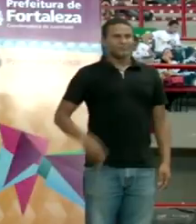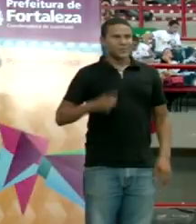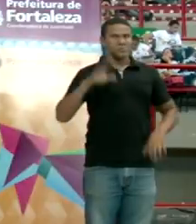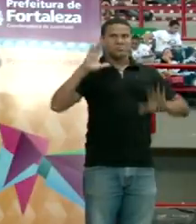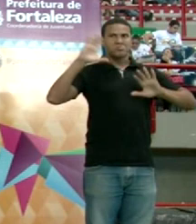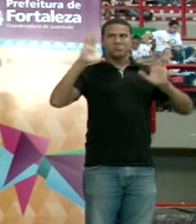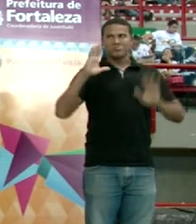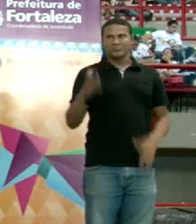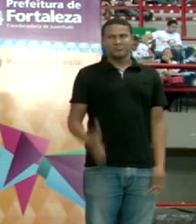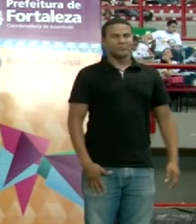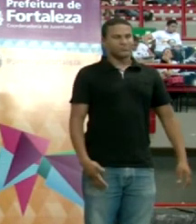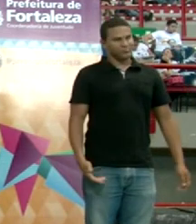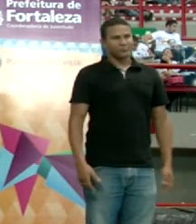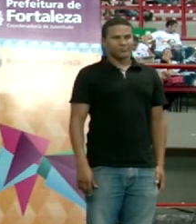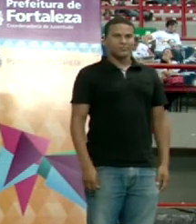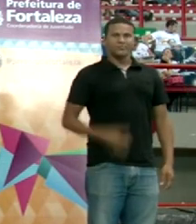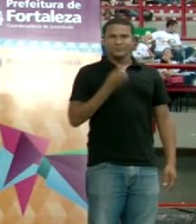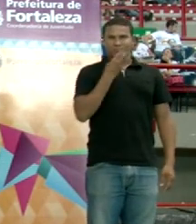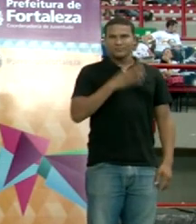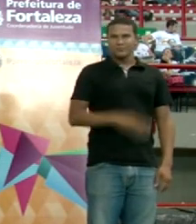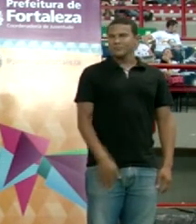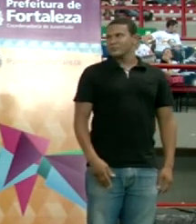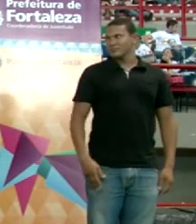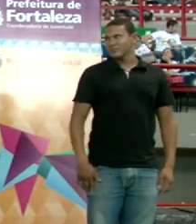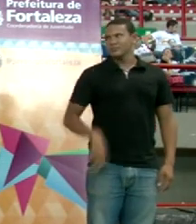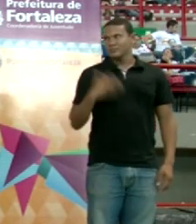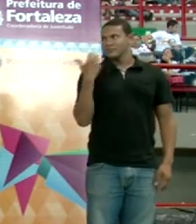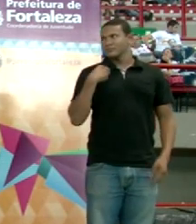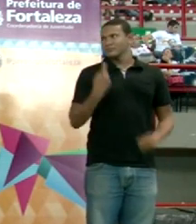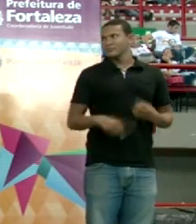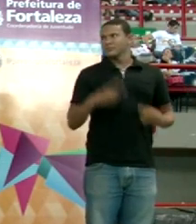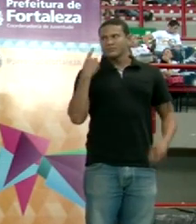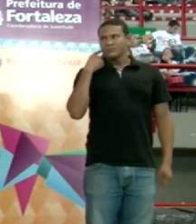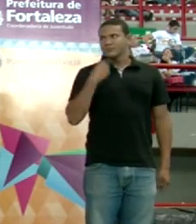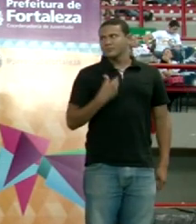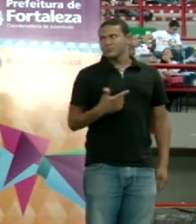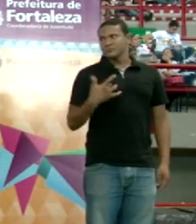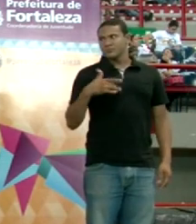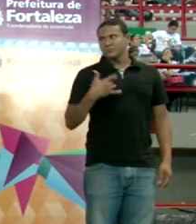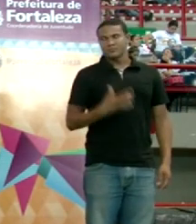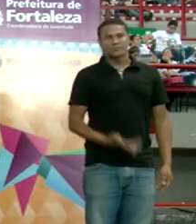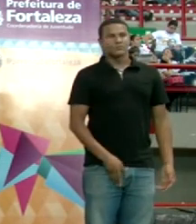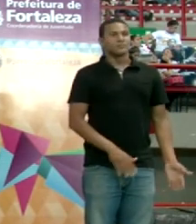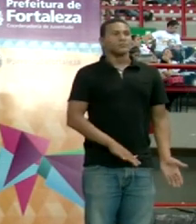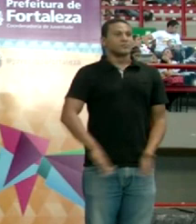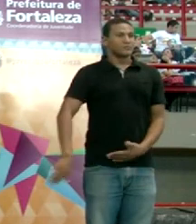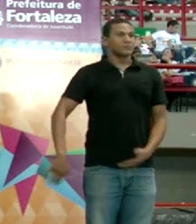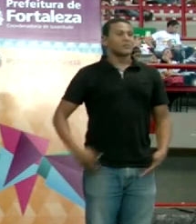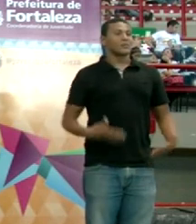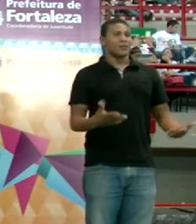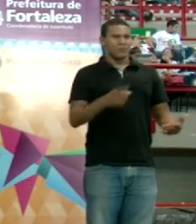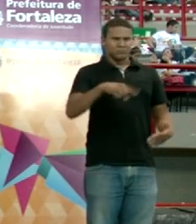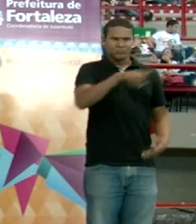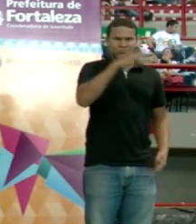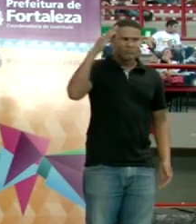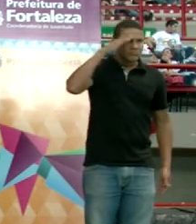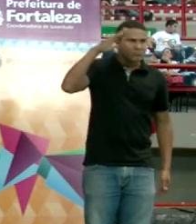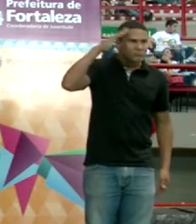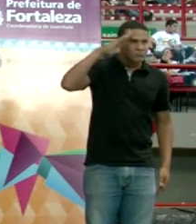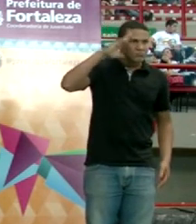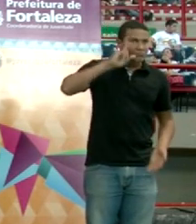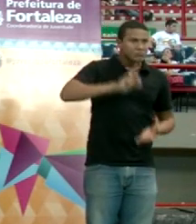Pois bem, então vamos lá. Agora, deu para compreender direitinho, meus queridos? Essa história da